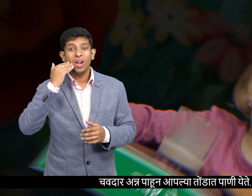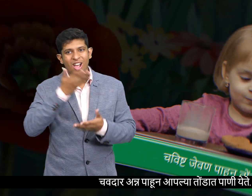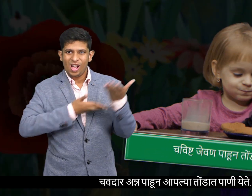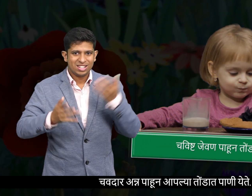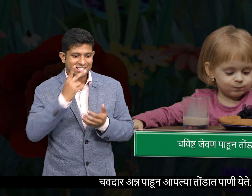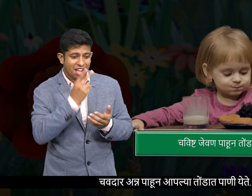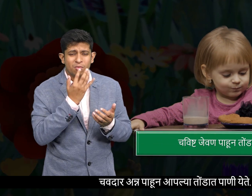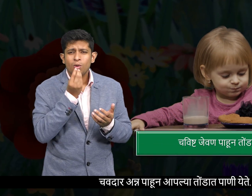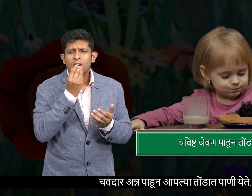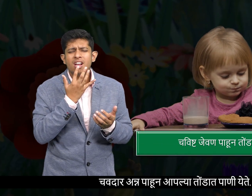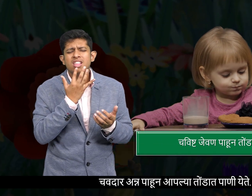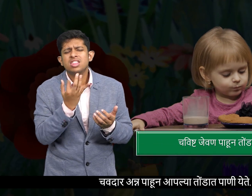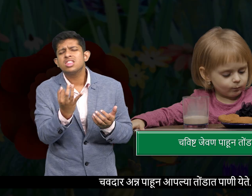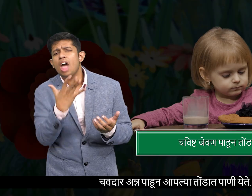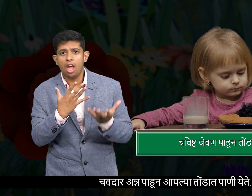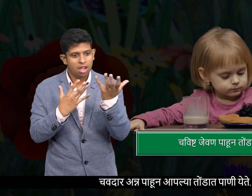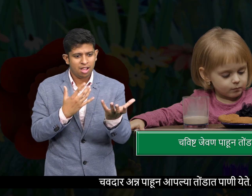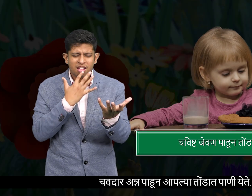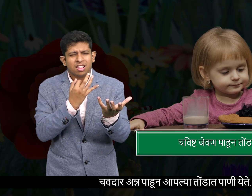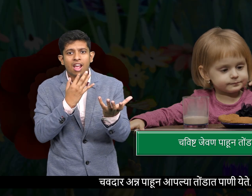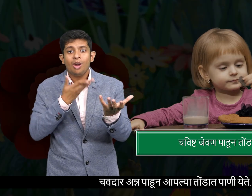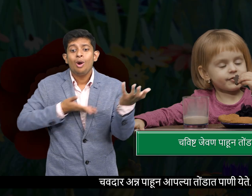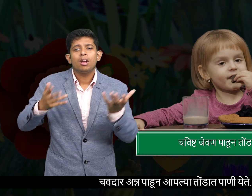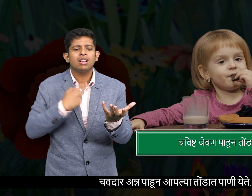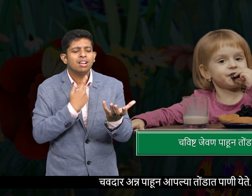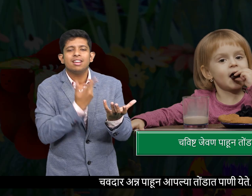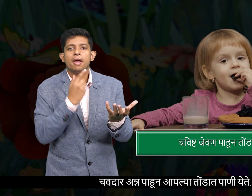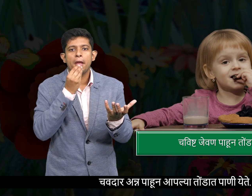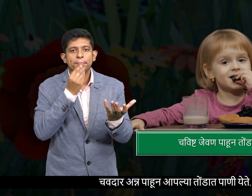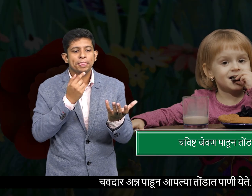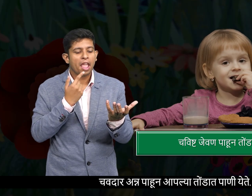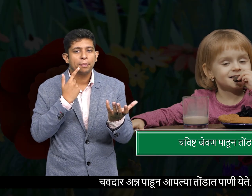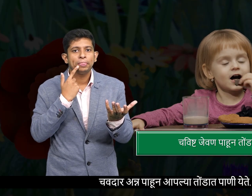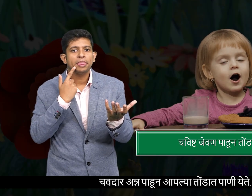चवदार अन्न पाहून आपल्या तोंडात पाणी येते.